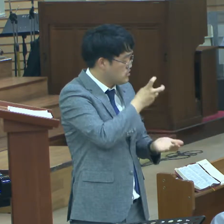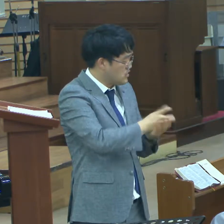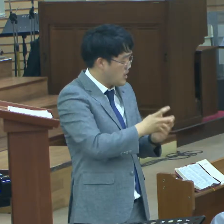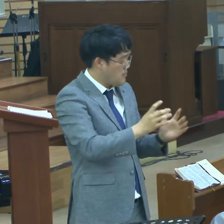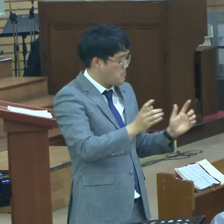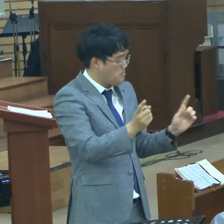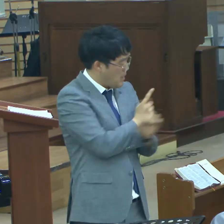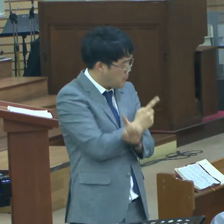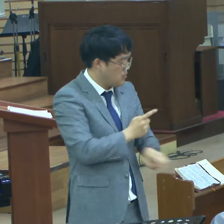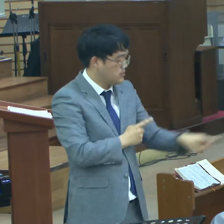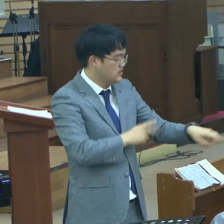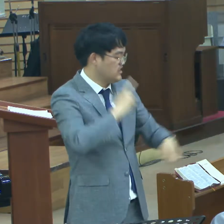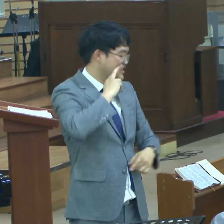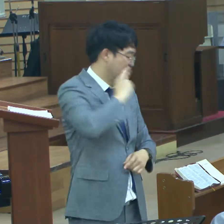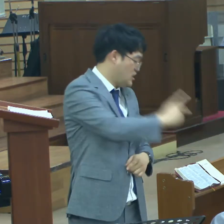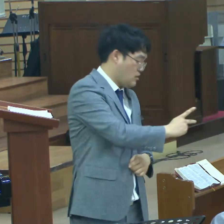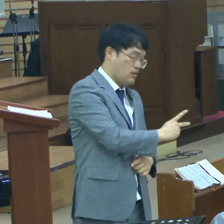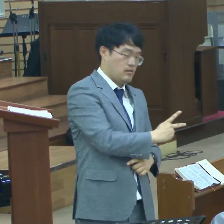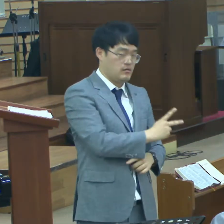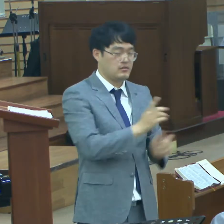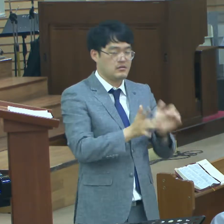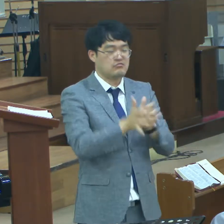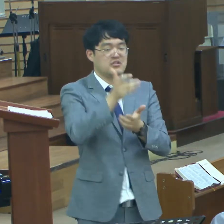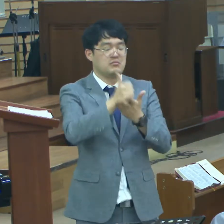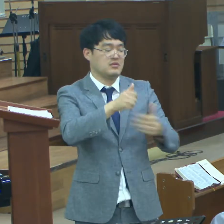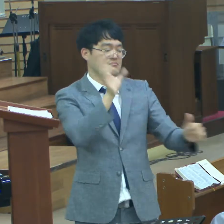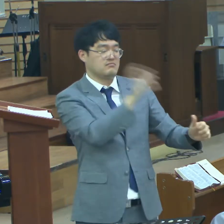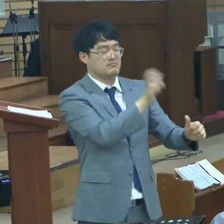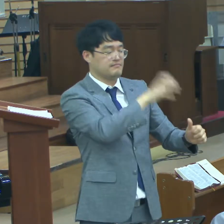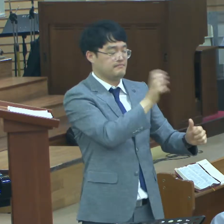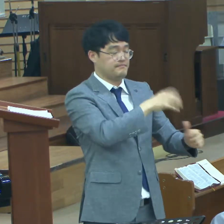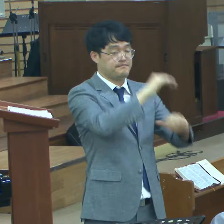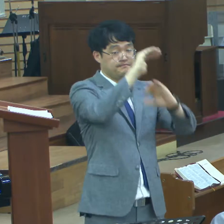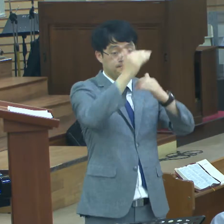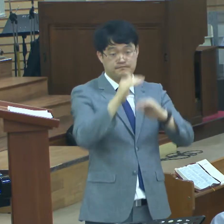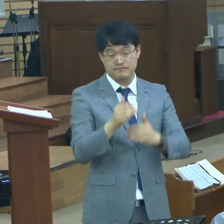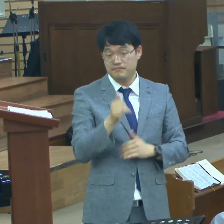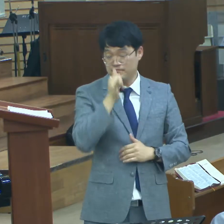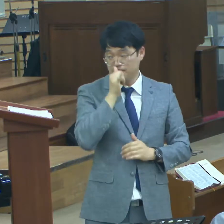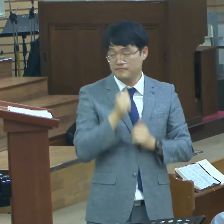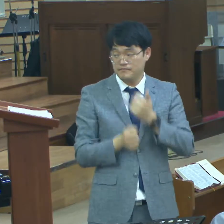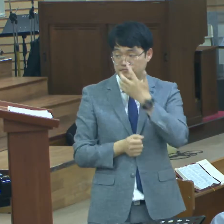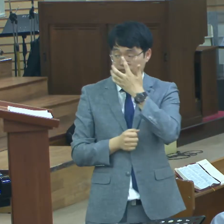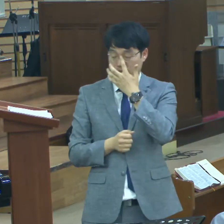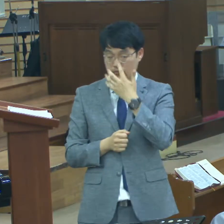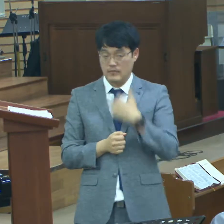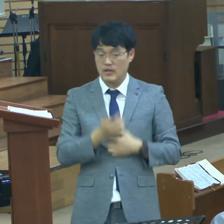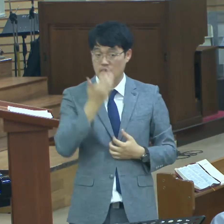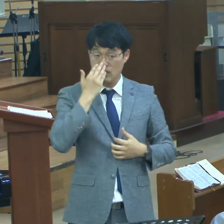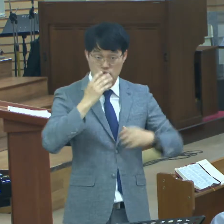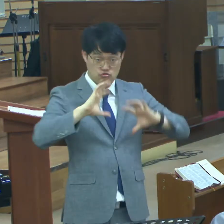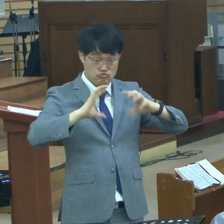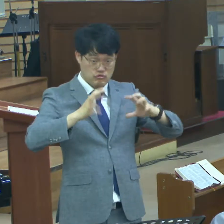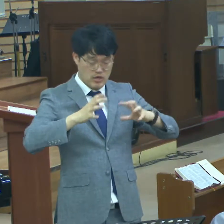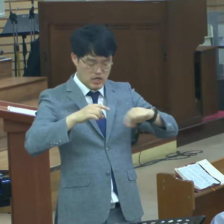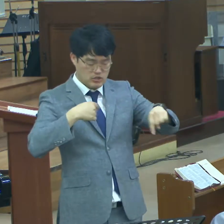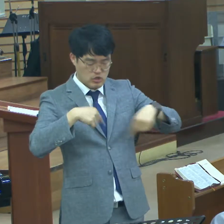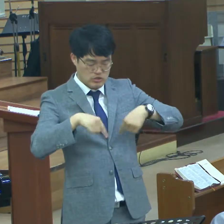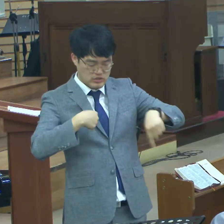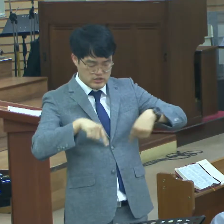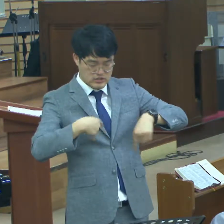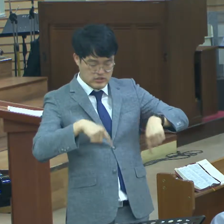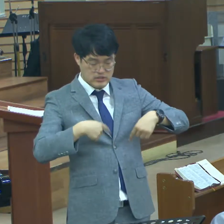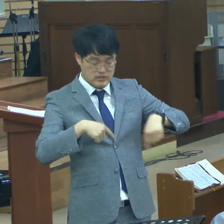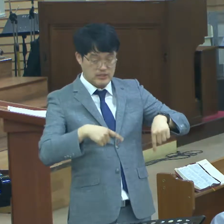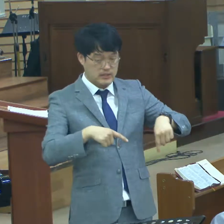이거는 틀렸다라고 주님이 설명을 하신 적이 있어요. 유다의 정치 지도자들은 애굽에